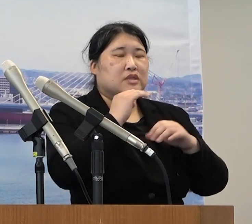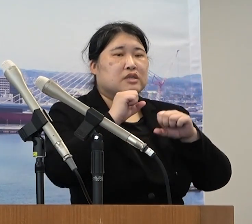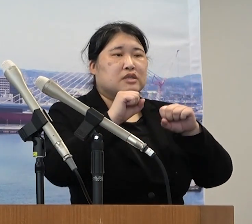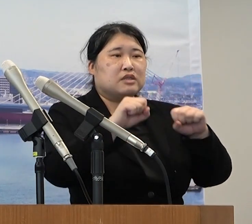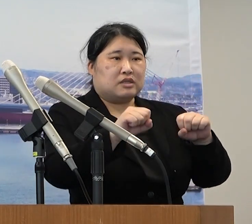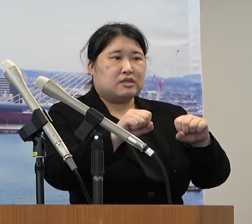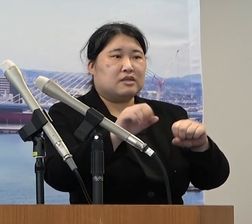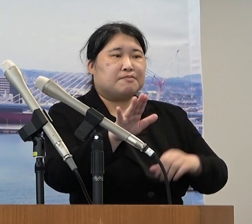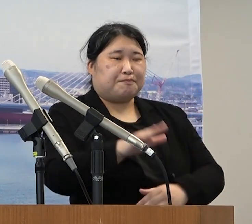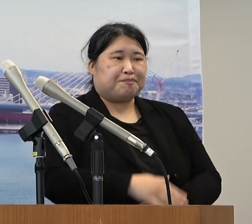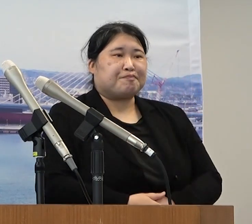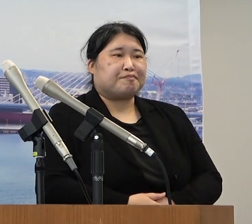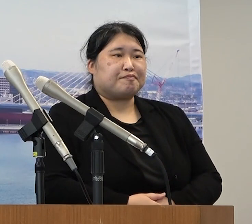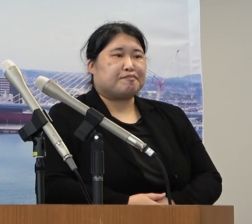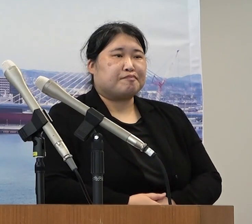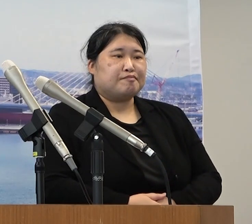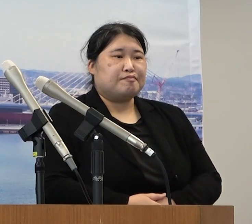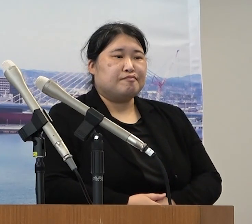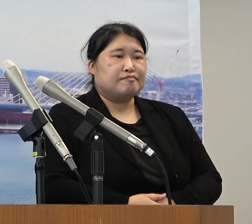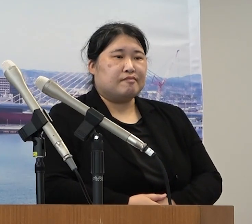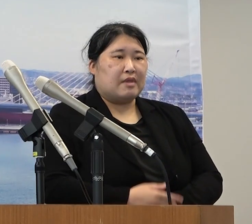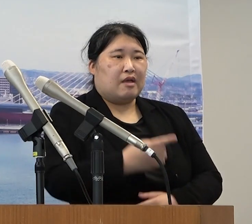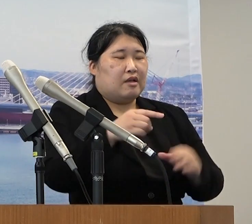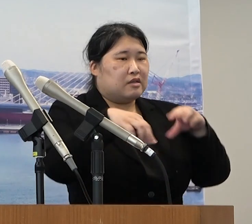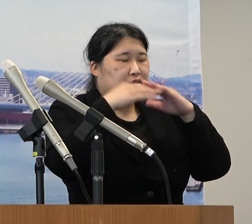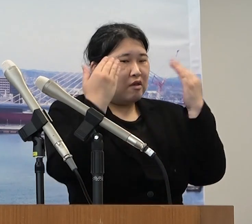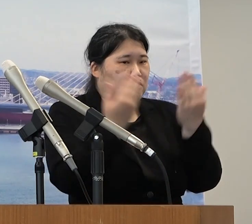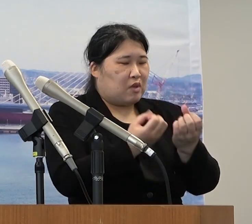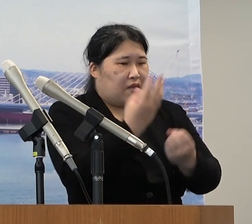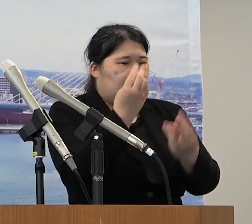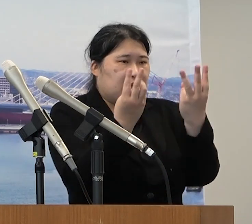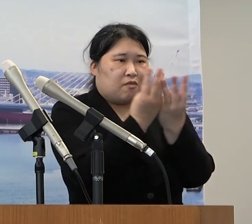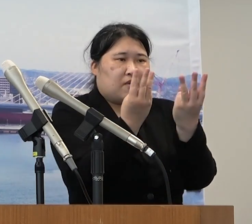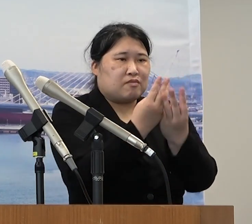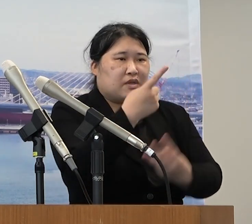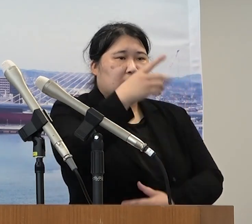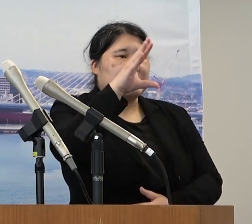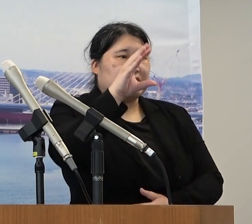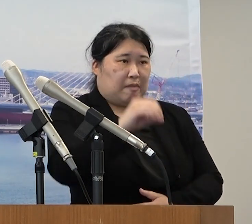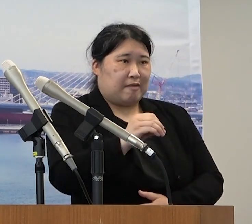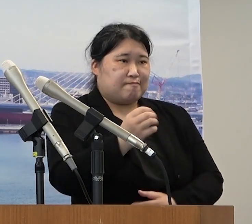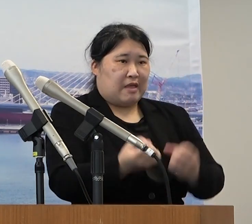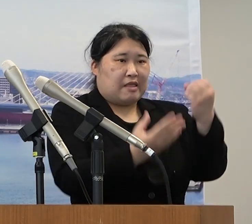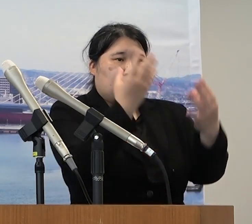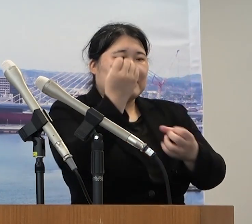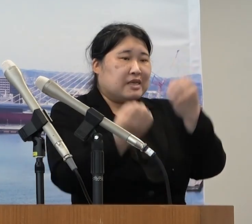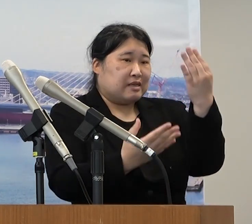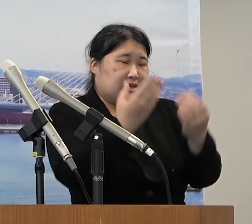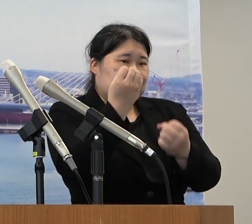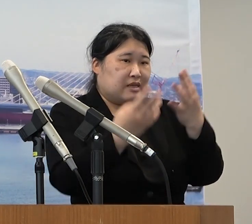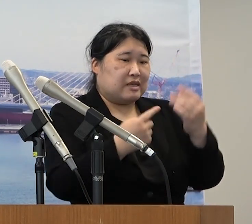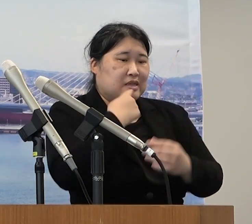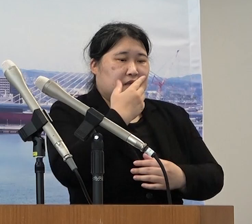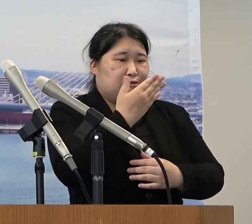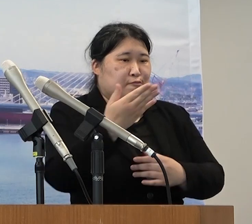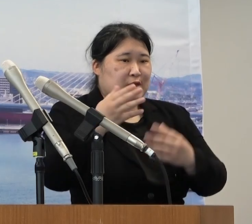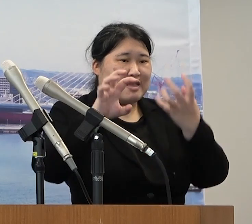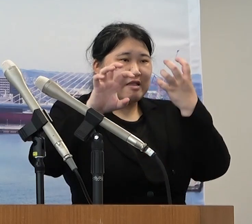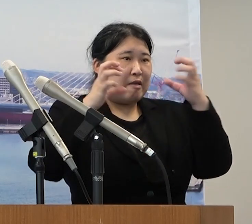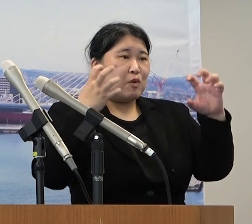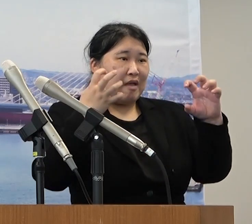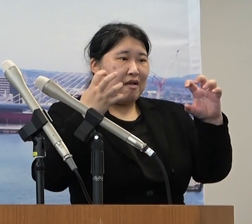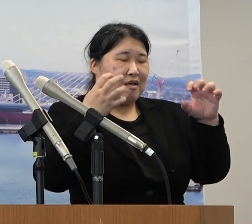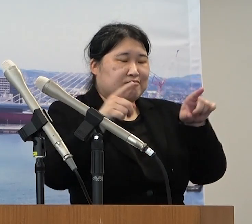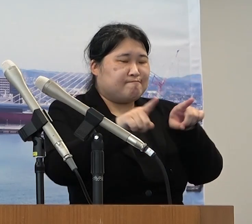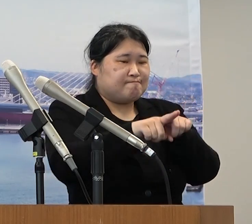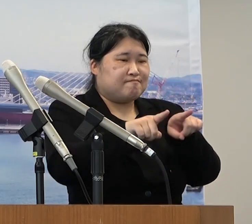い海公園で行われ、約1万発の花火と4台のねぶたによる会場運行の共演で、青